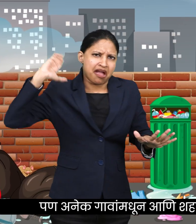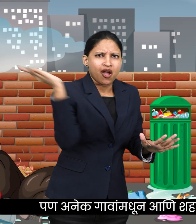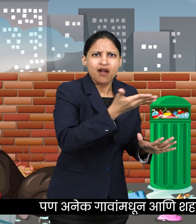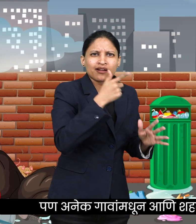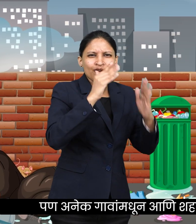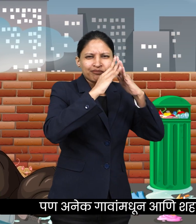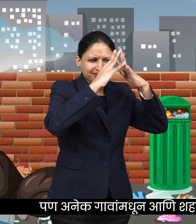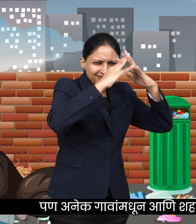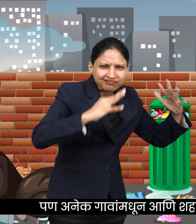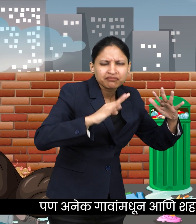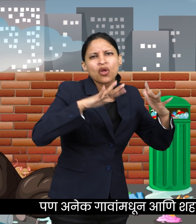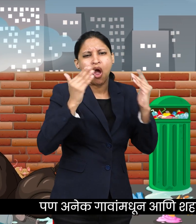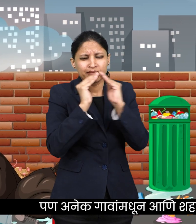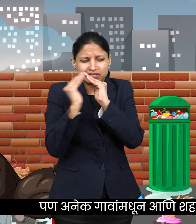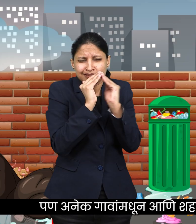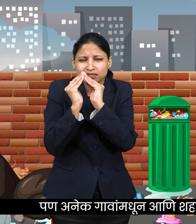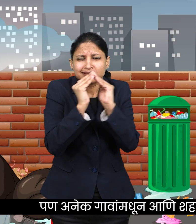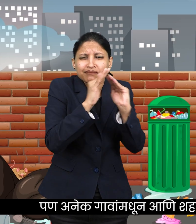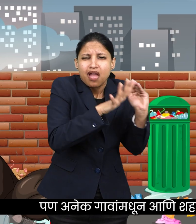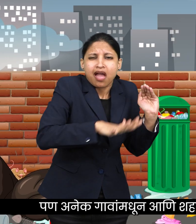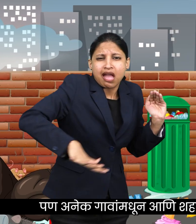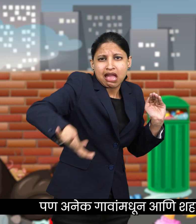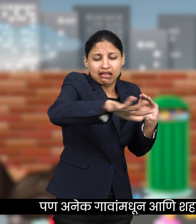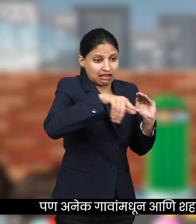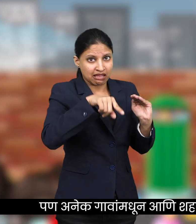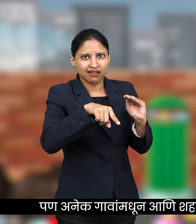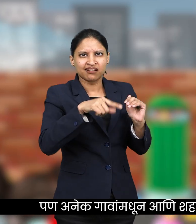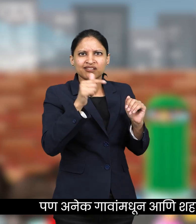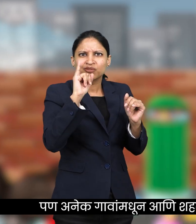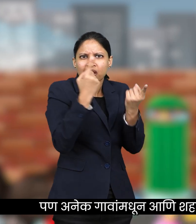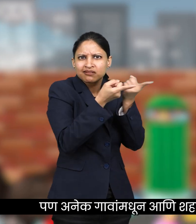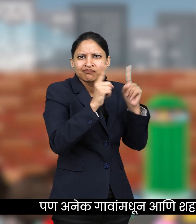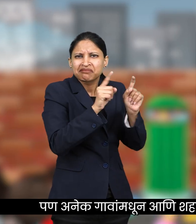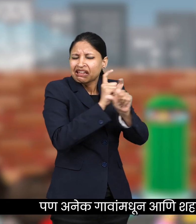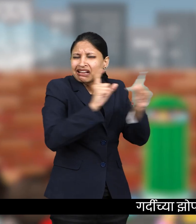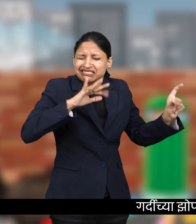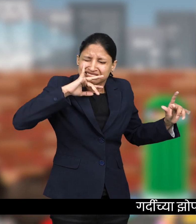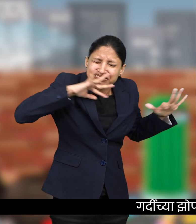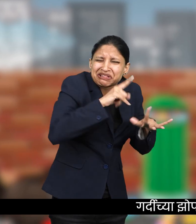आणि शहरांमधून लोक अजूनही झोपड्यांमध्ये किंवा गर्दीच्या